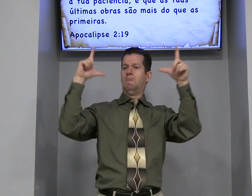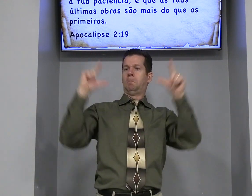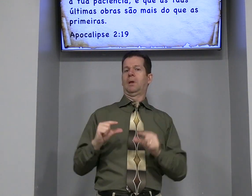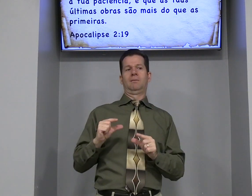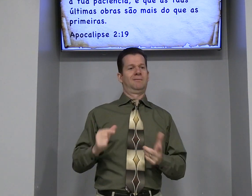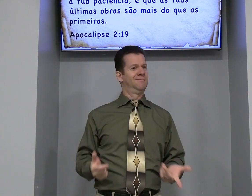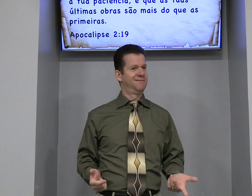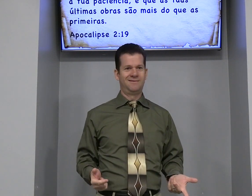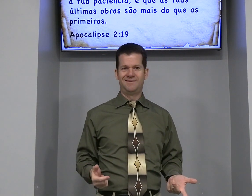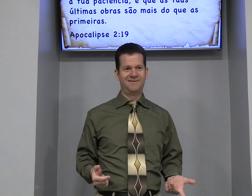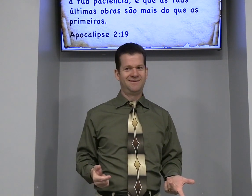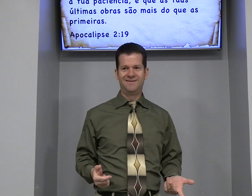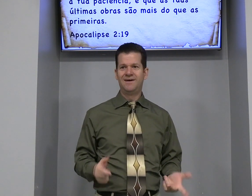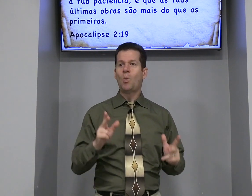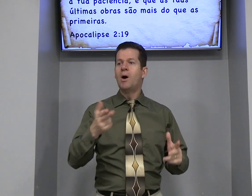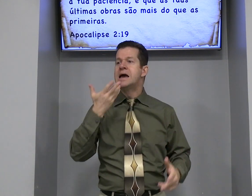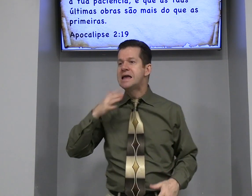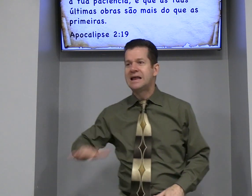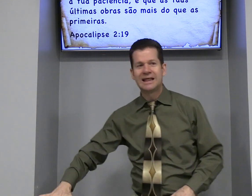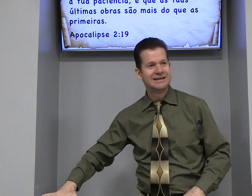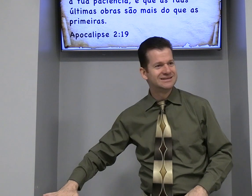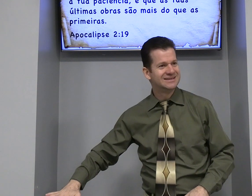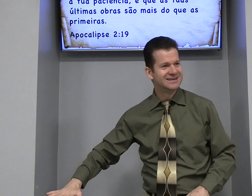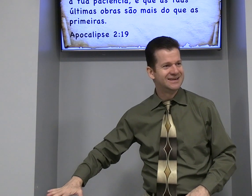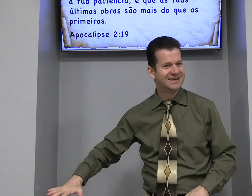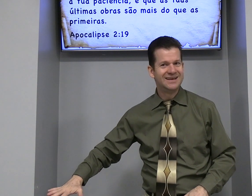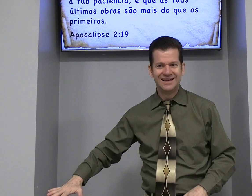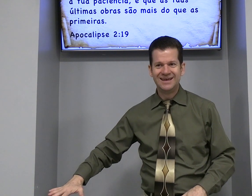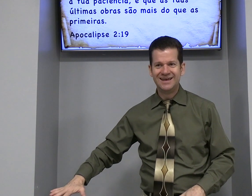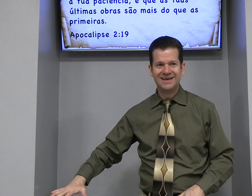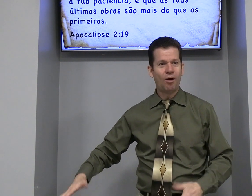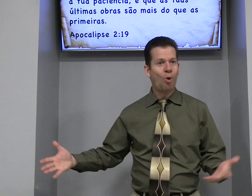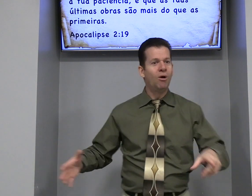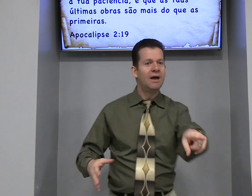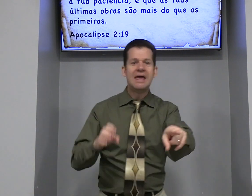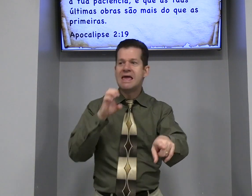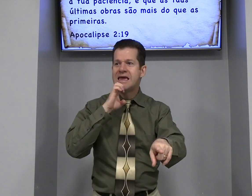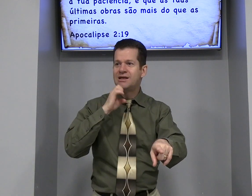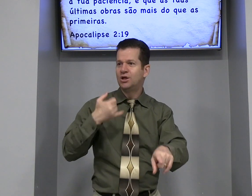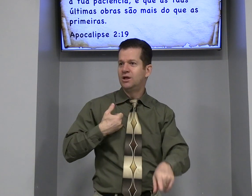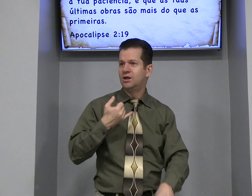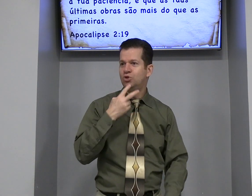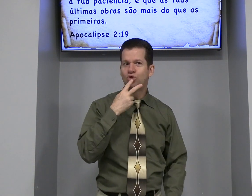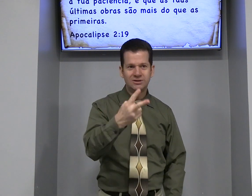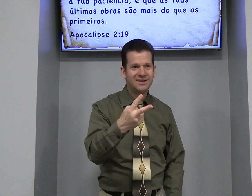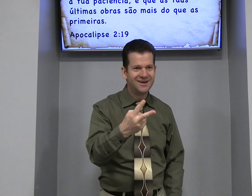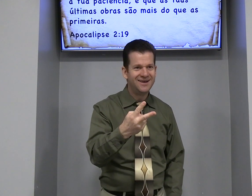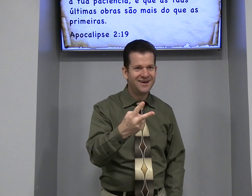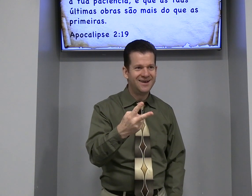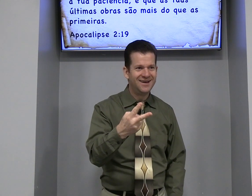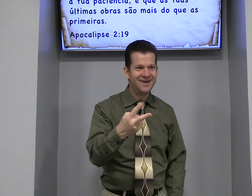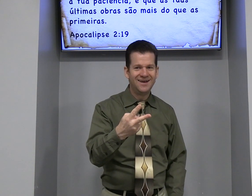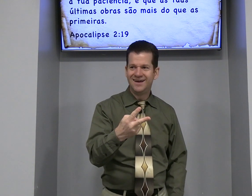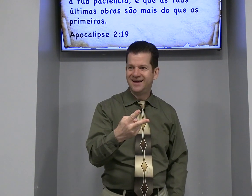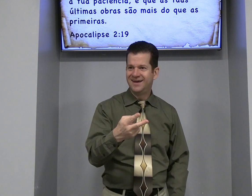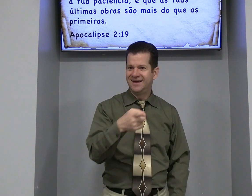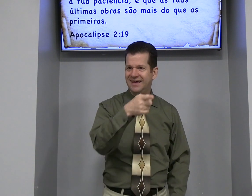Você não pode voltar como que era quando era nova criança, crente. Sabe criança pequenininho, Enzo? Tem